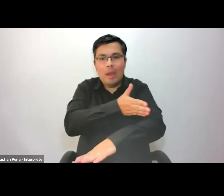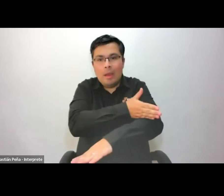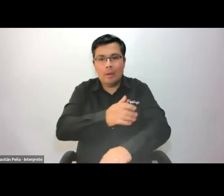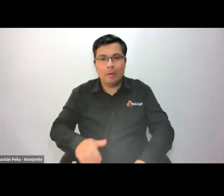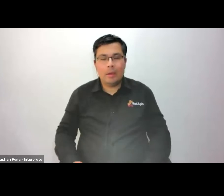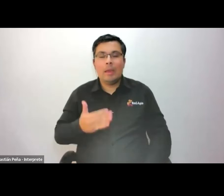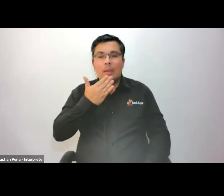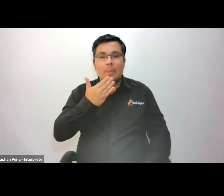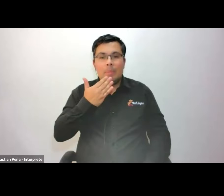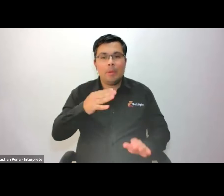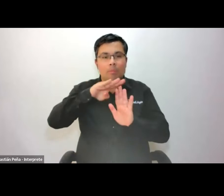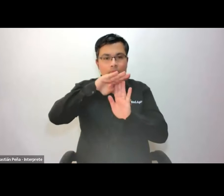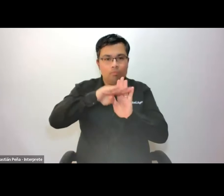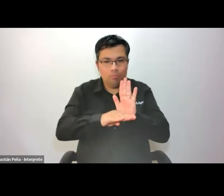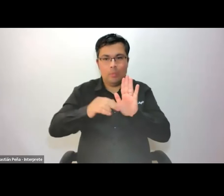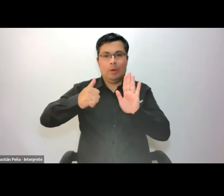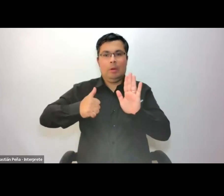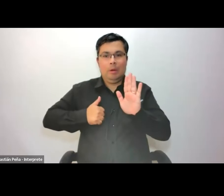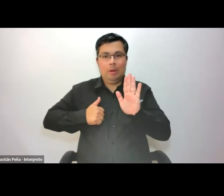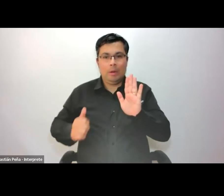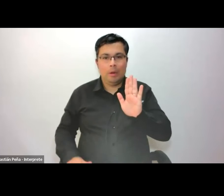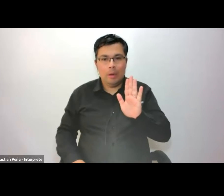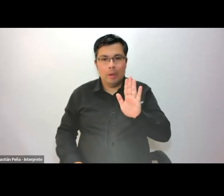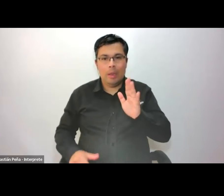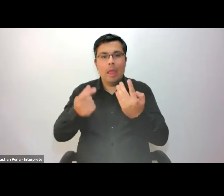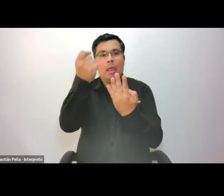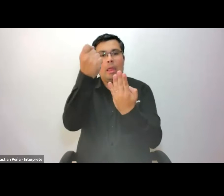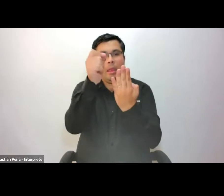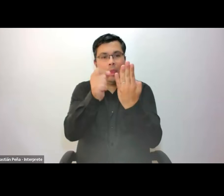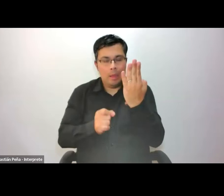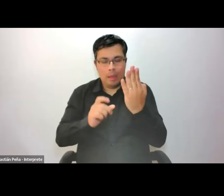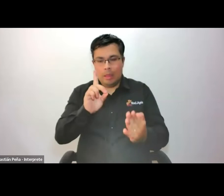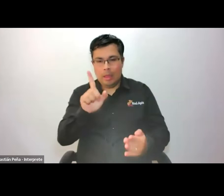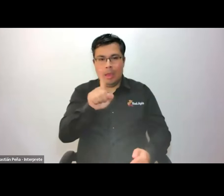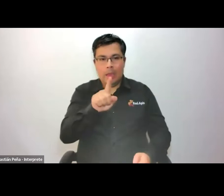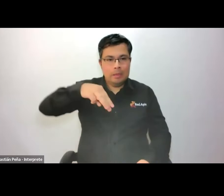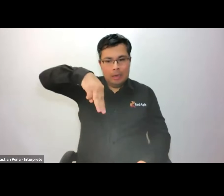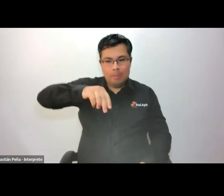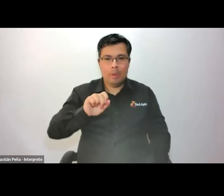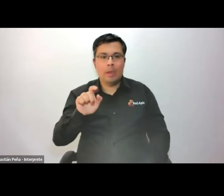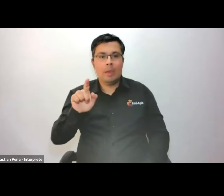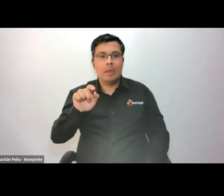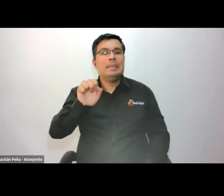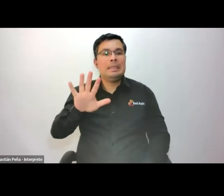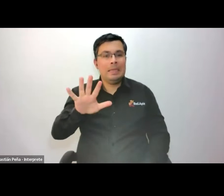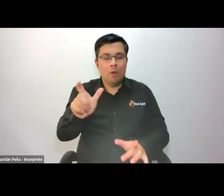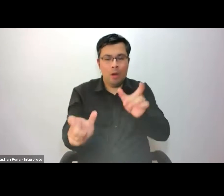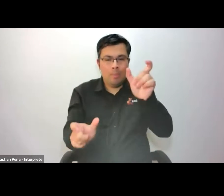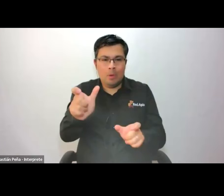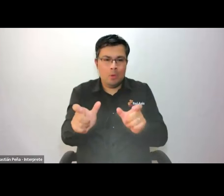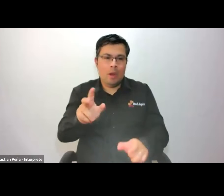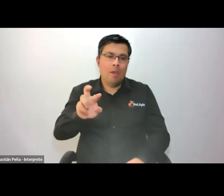diagnóstico de SM5 que las familias muy bien conocen, a partir de los cuales se cumple un criterio